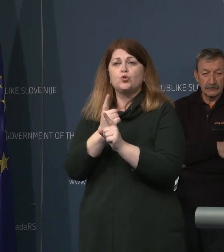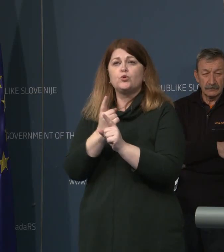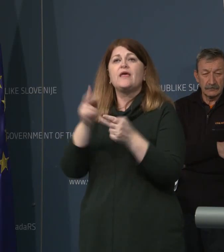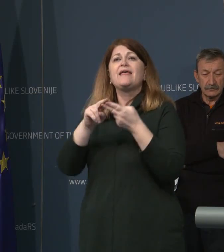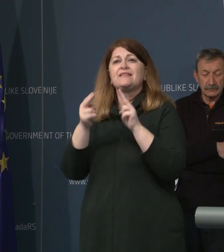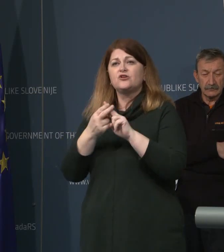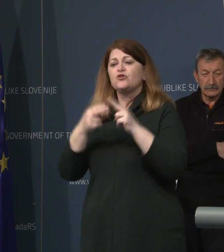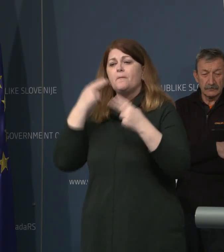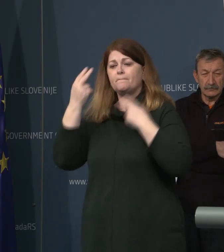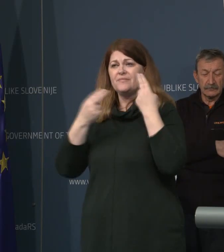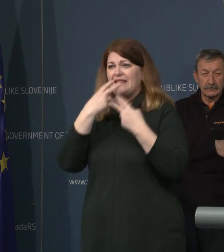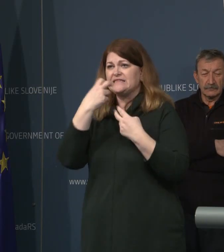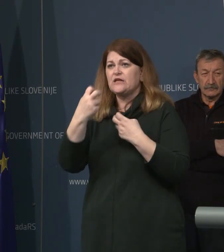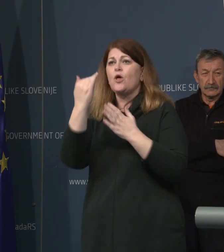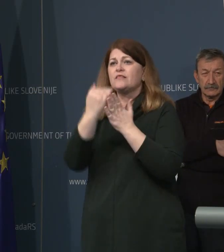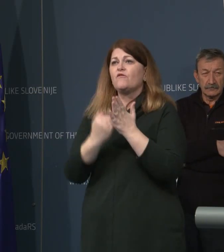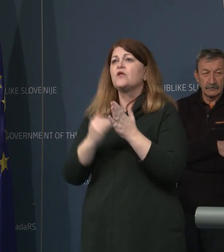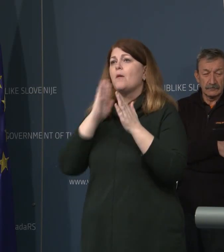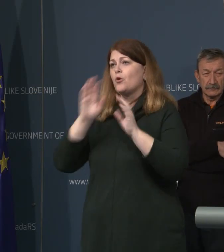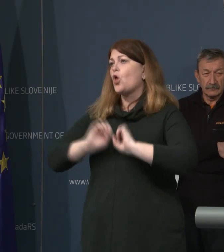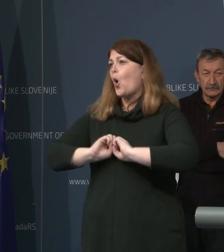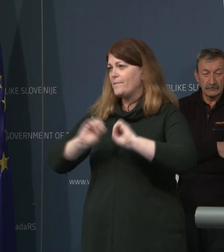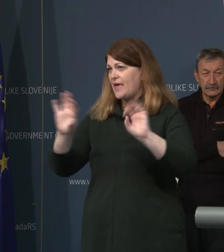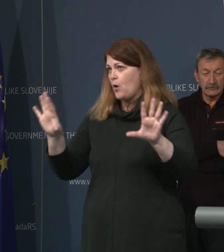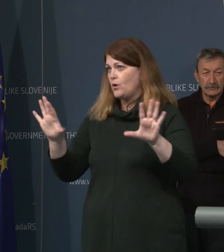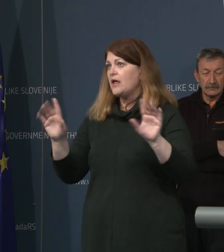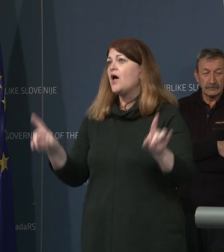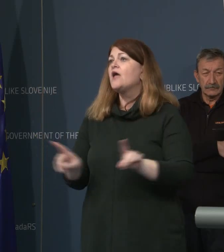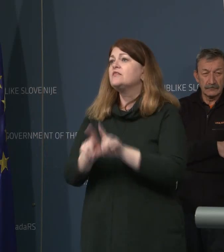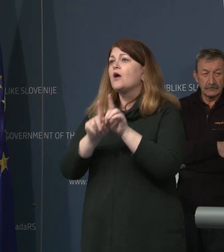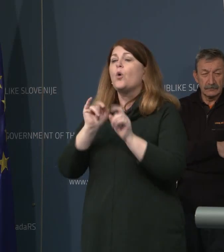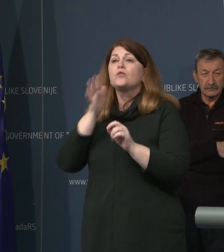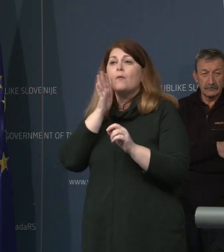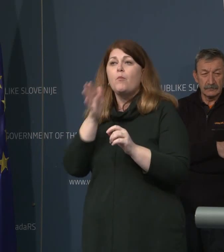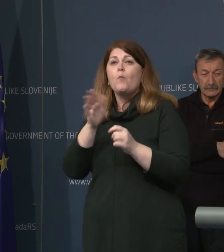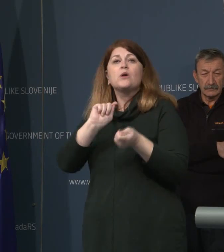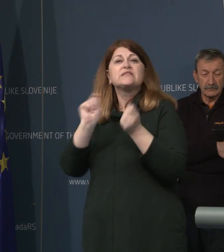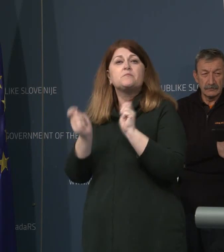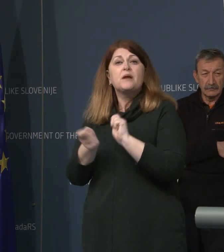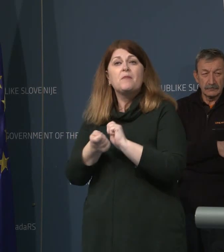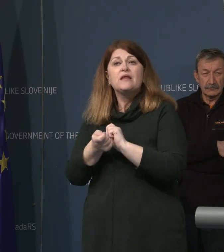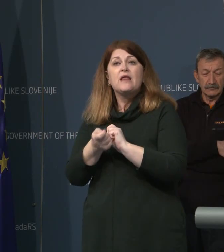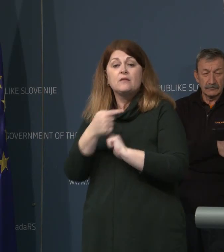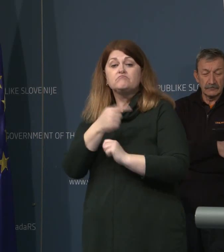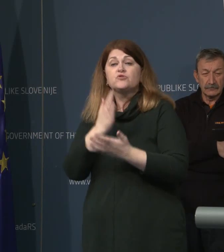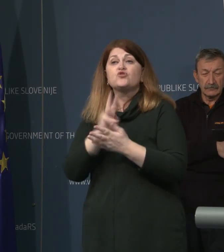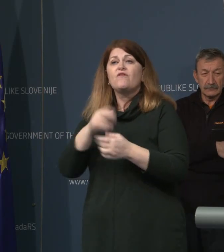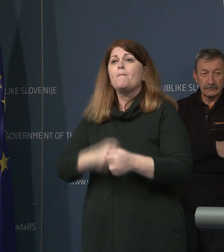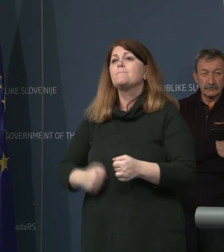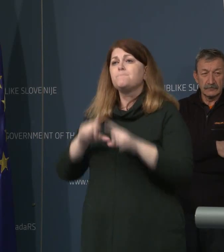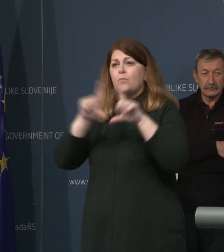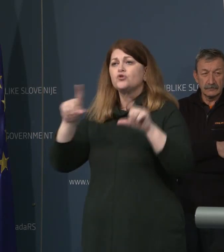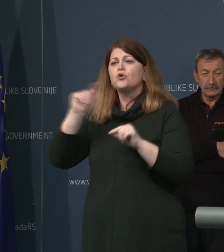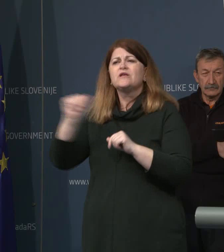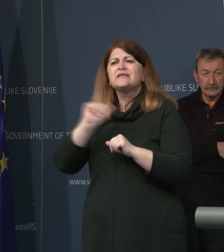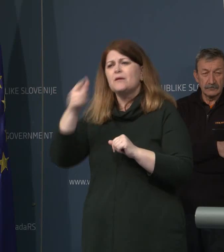spremenil način testiranja, navodila bodo seveda objavljena, tako da bomo pravzaprav spremenili smo že to, da v bolnišnico odidejo